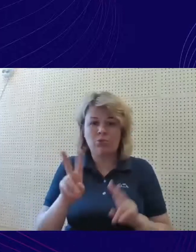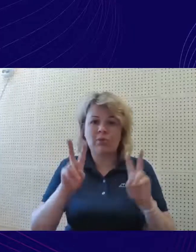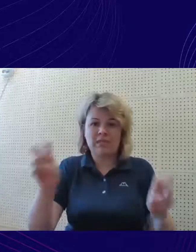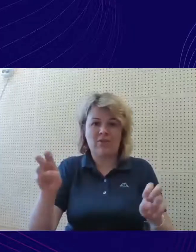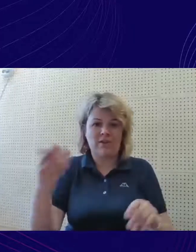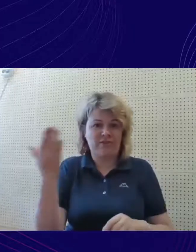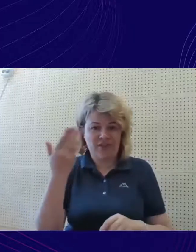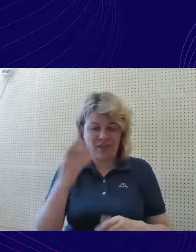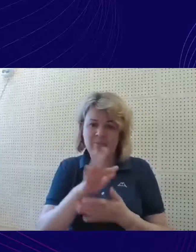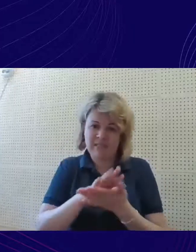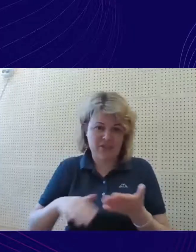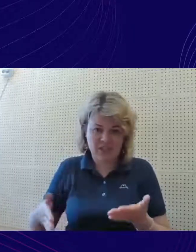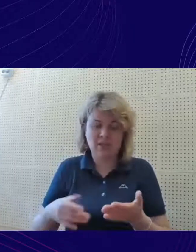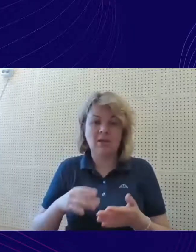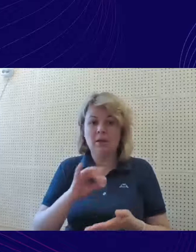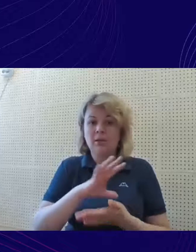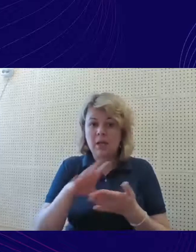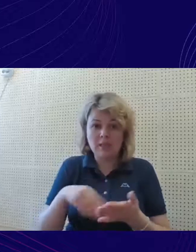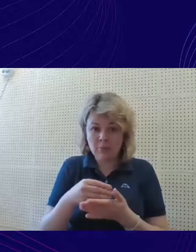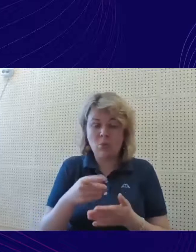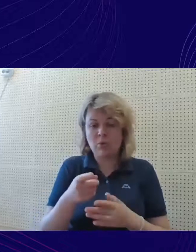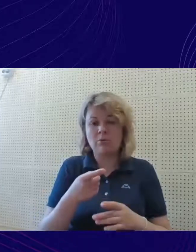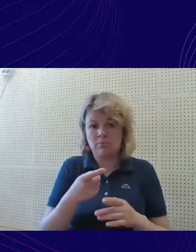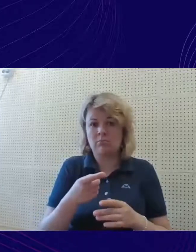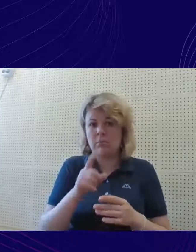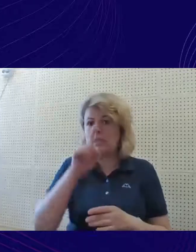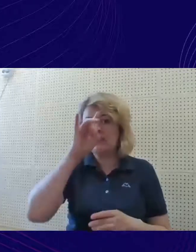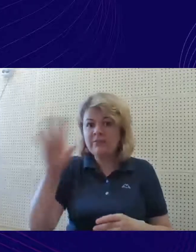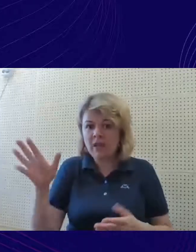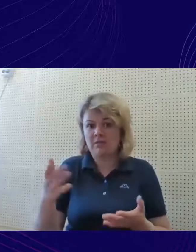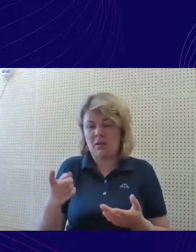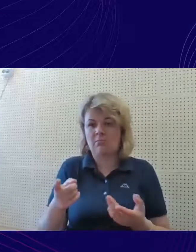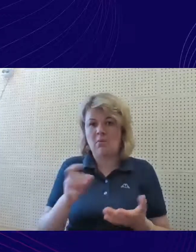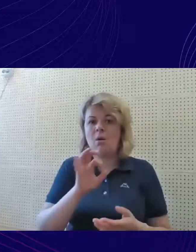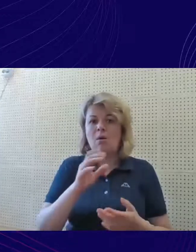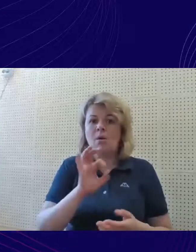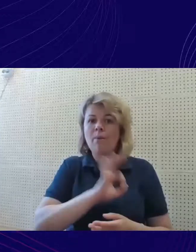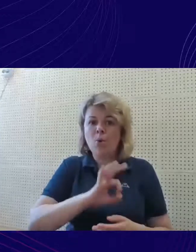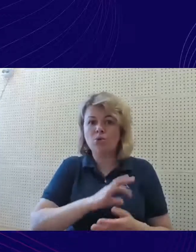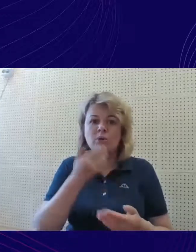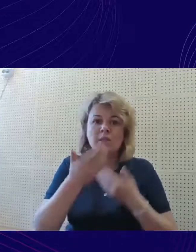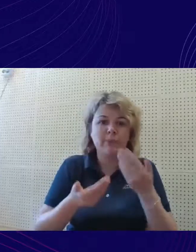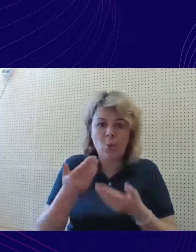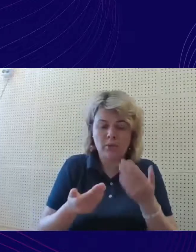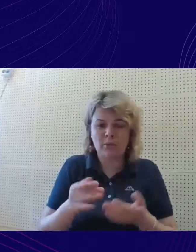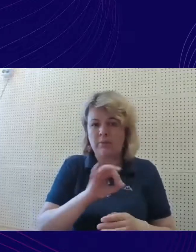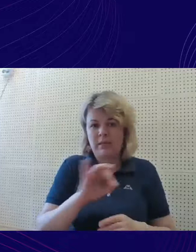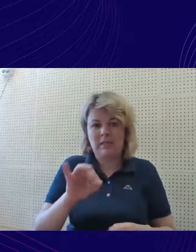но она до сих пор известна и популярна, и пользуется спросом. Вот, но